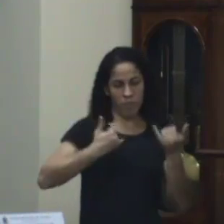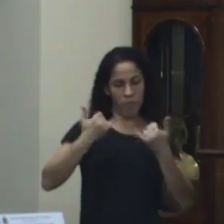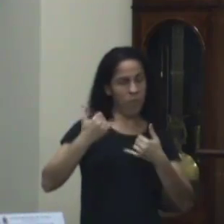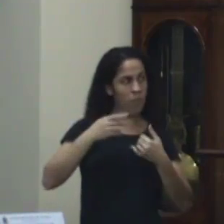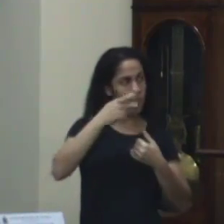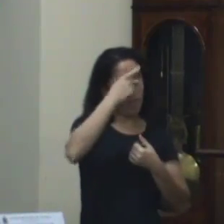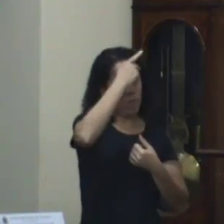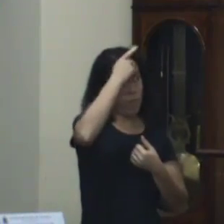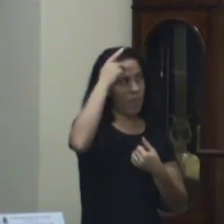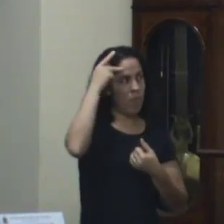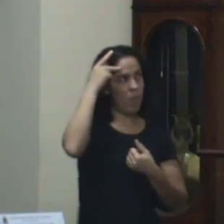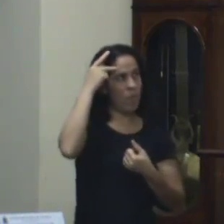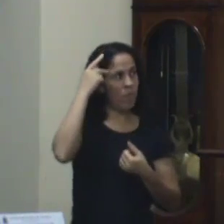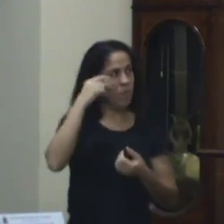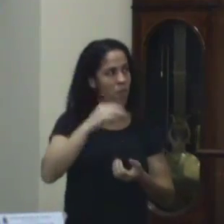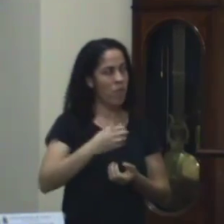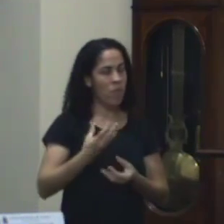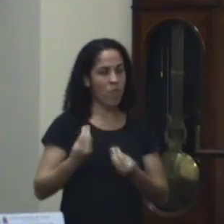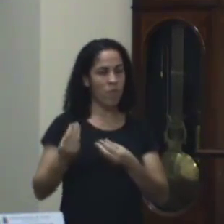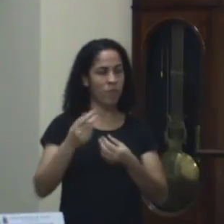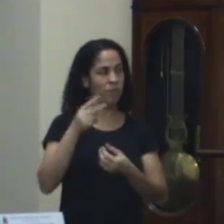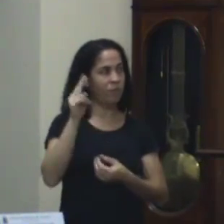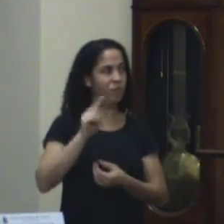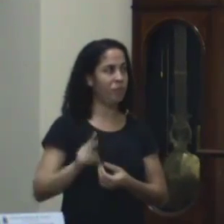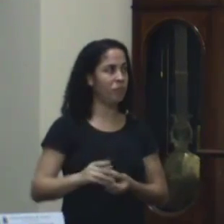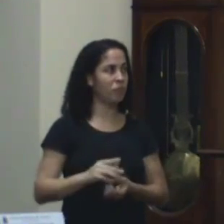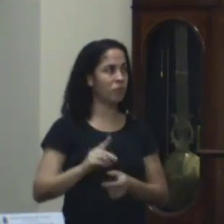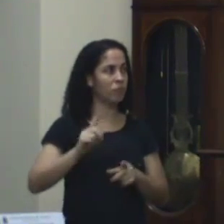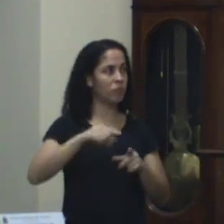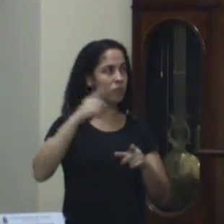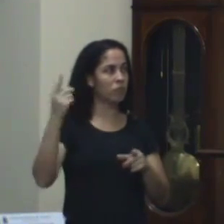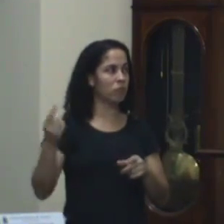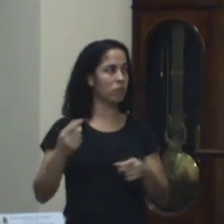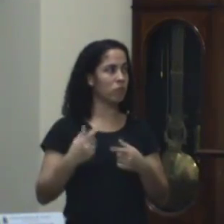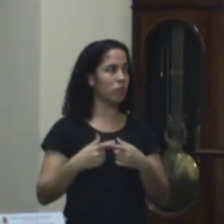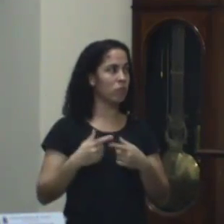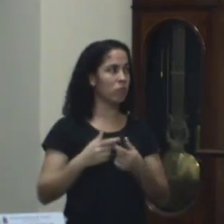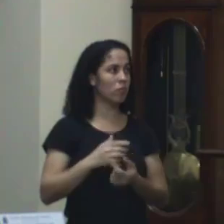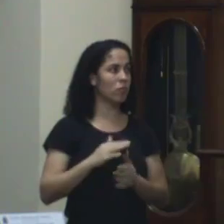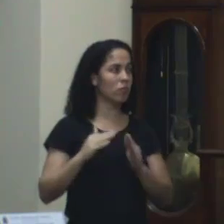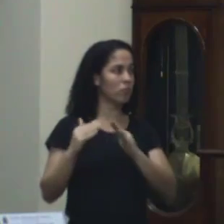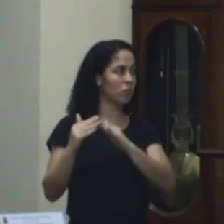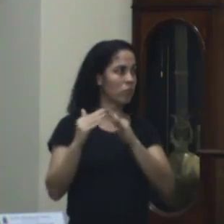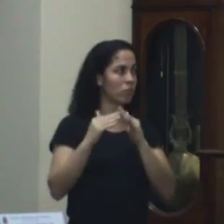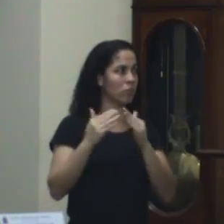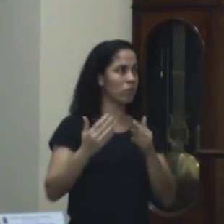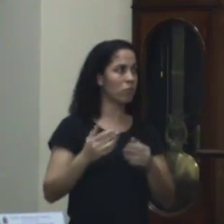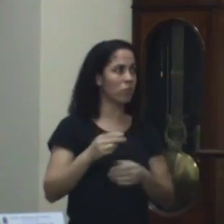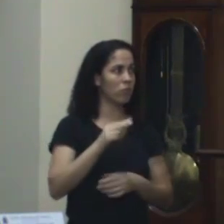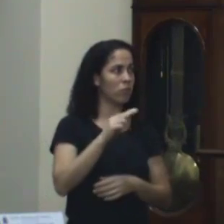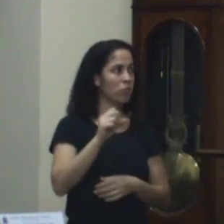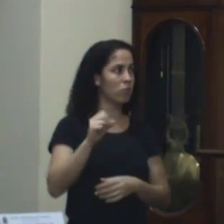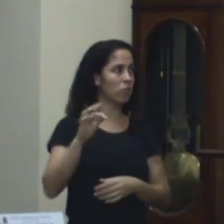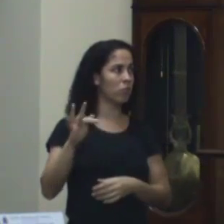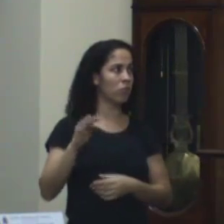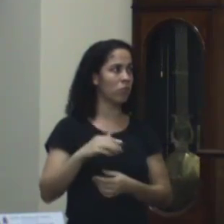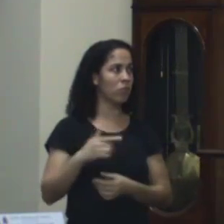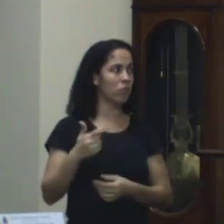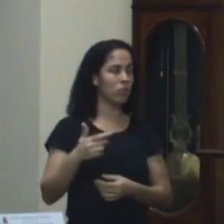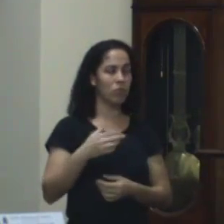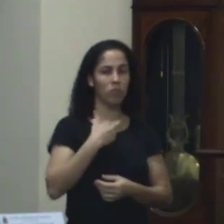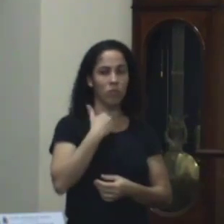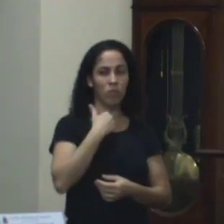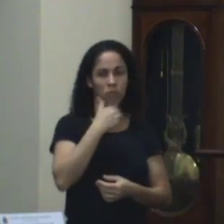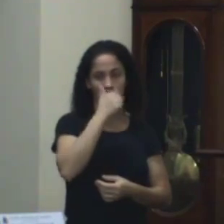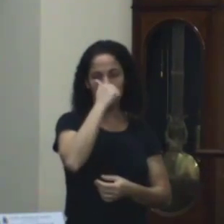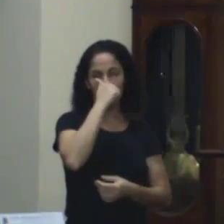que as pessoas ficam, por inúmeras vezes, todas do lado de fora, porque a casa que hoje é a USF não suporta